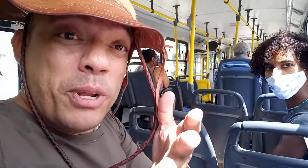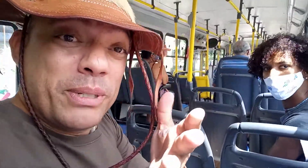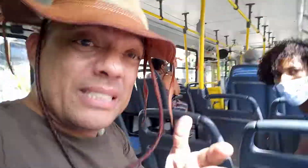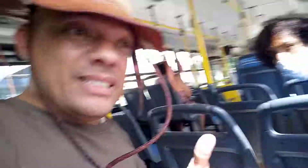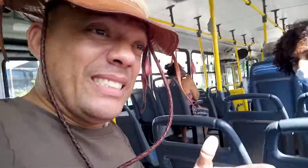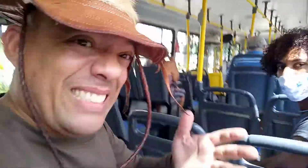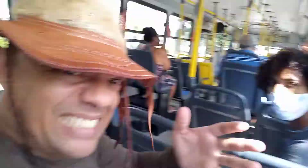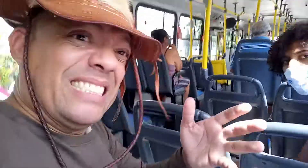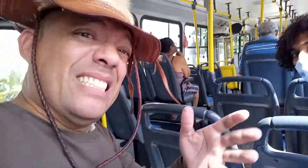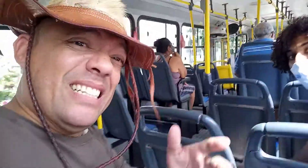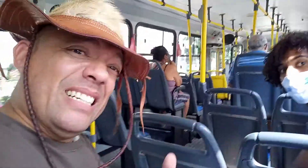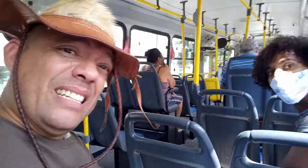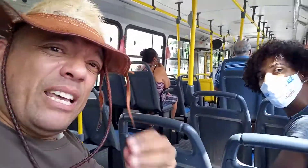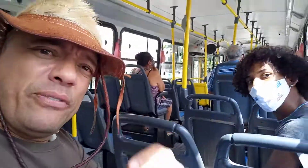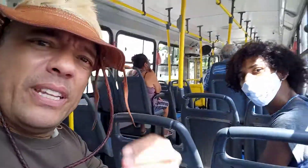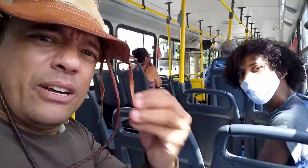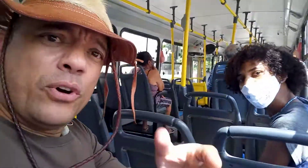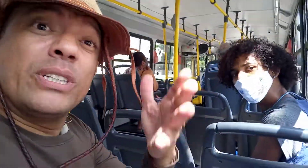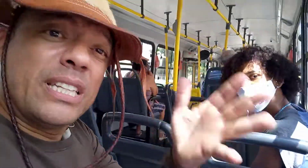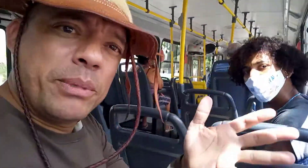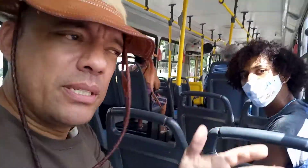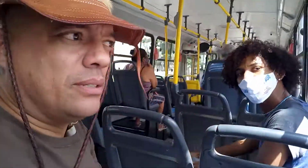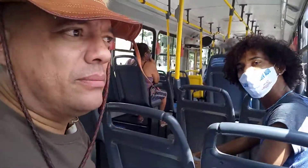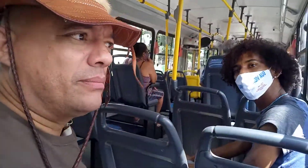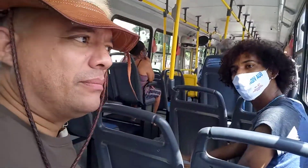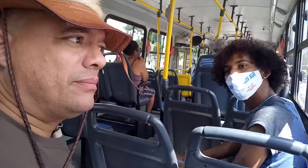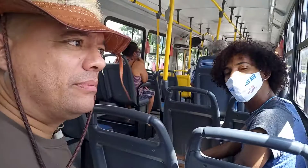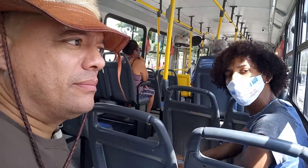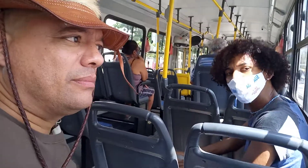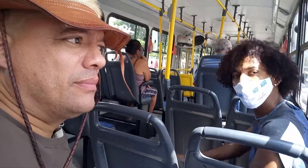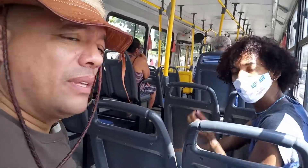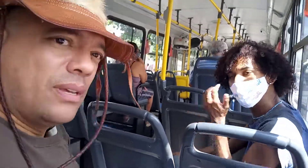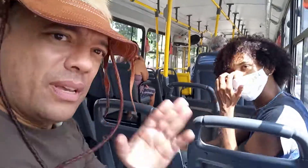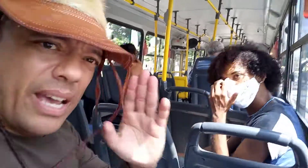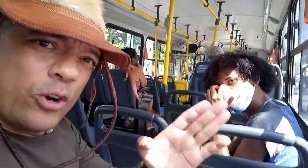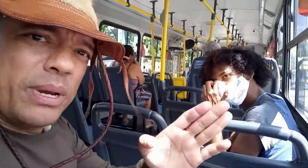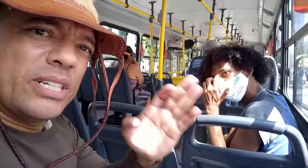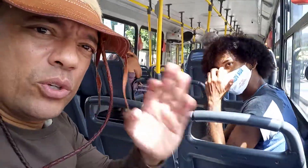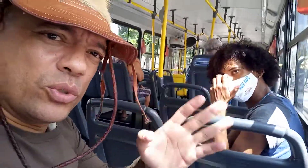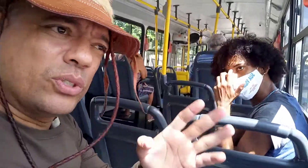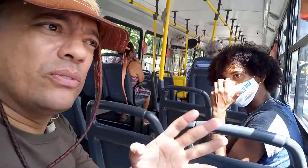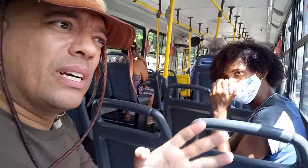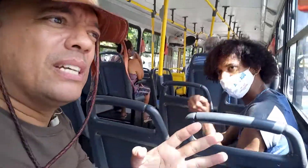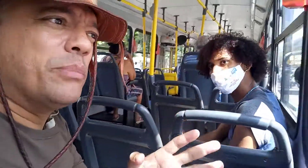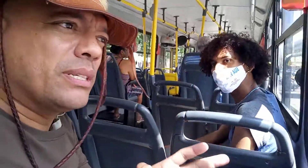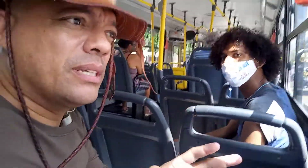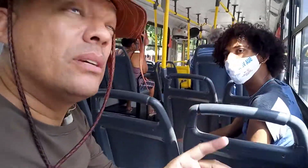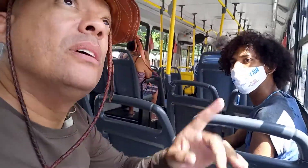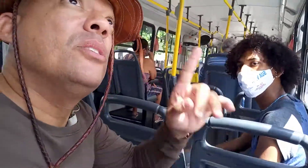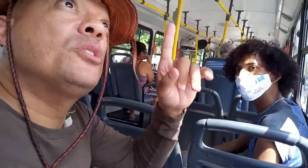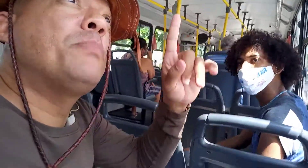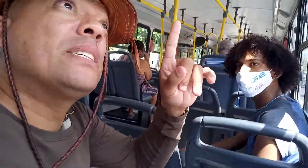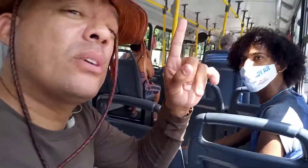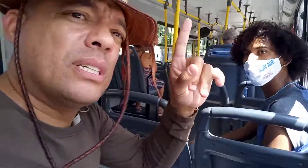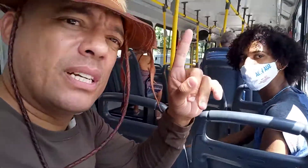problemas. Tenha fé, tenha foco e determinação. Recomeça com a sua vida cada vez. Se passa a cama cada